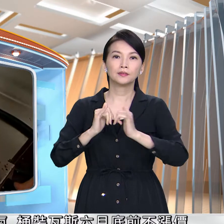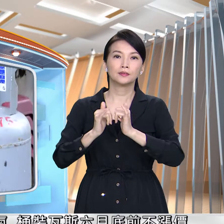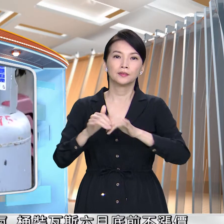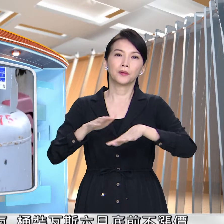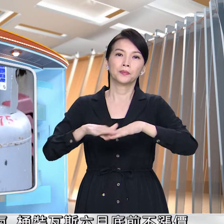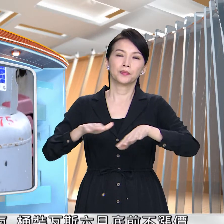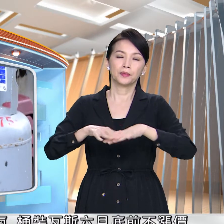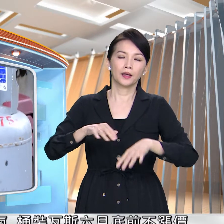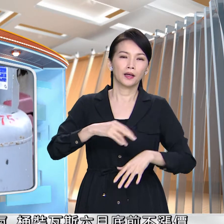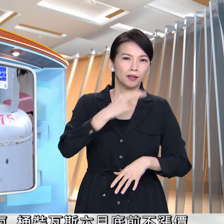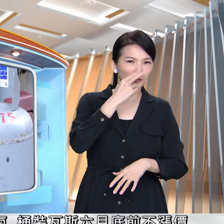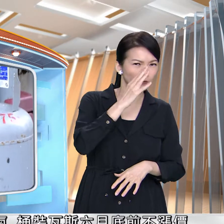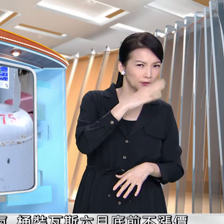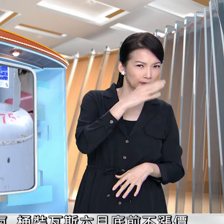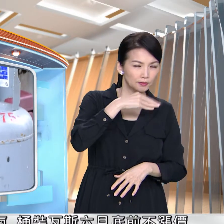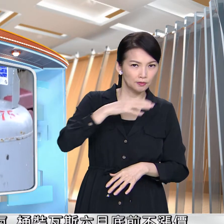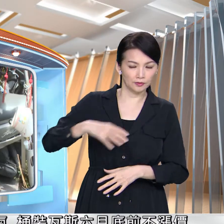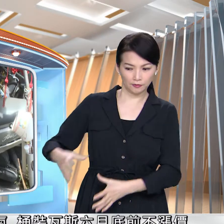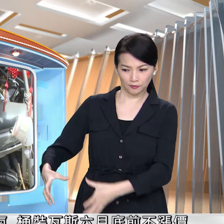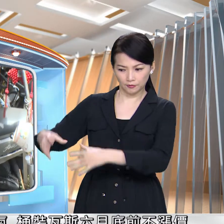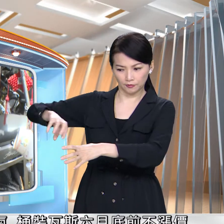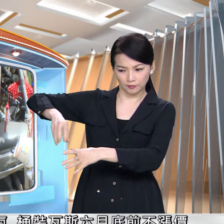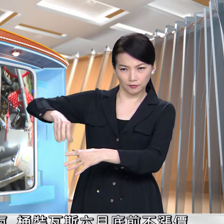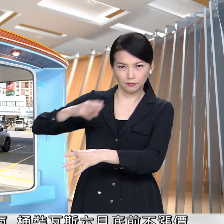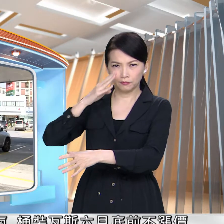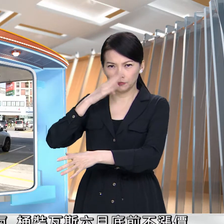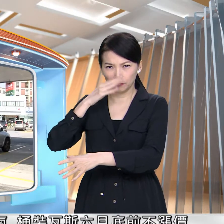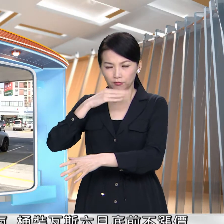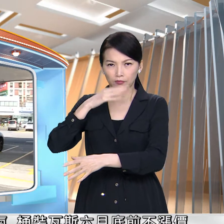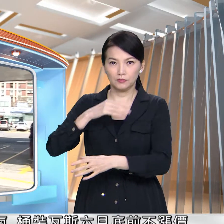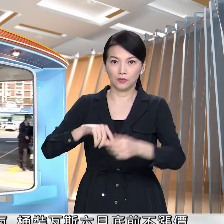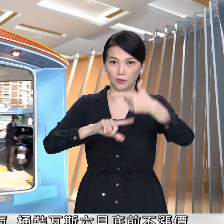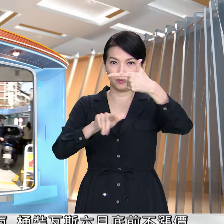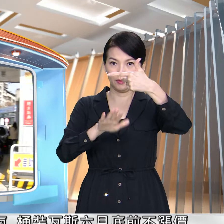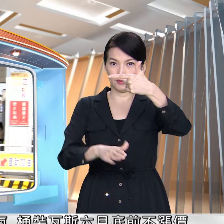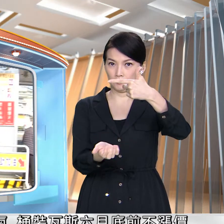天然氣 桶裝瓦斯在六月底前不會漲價